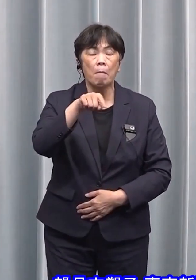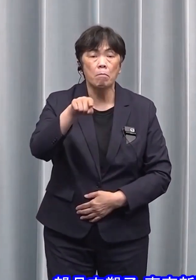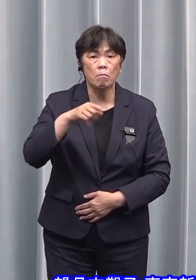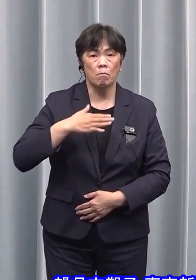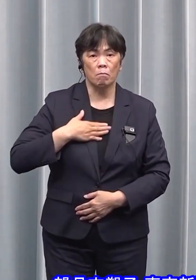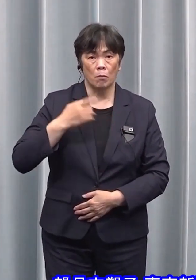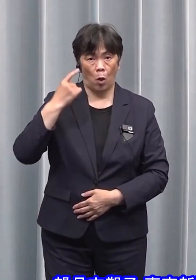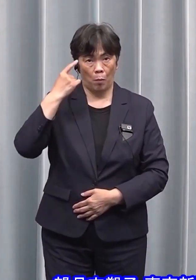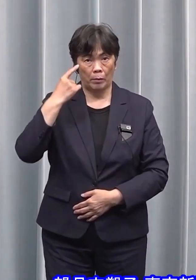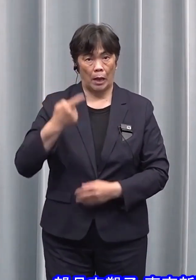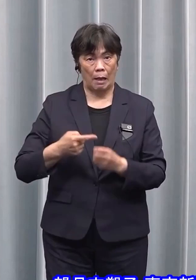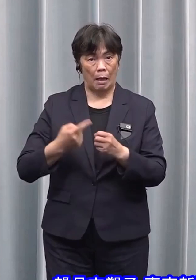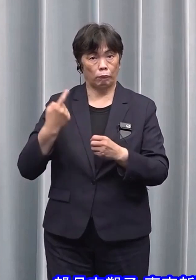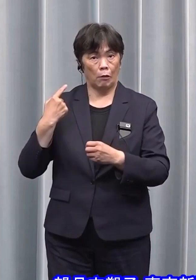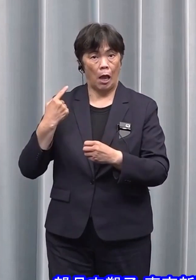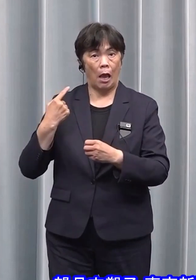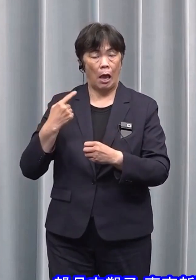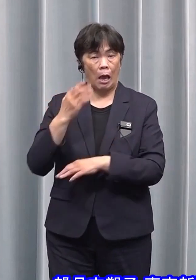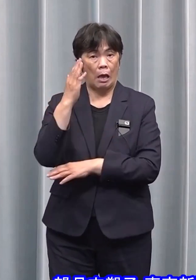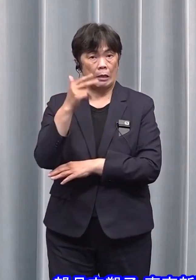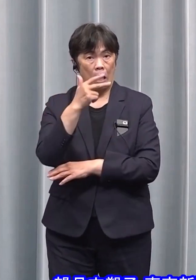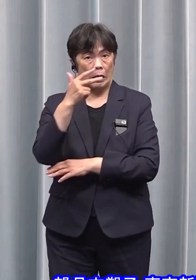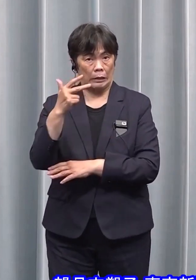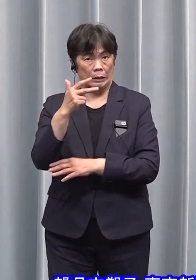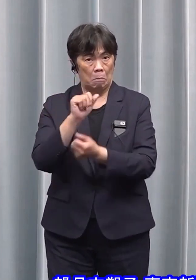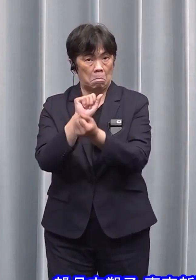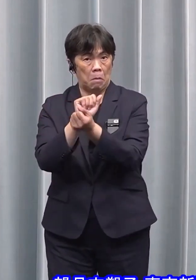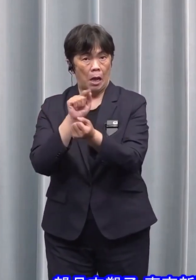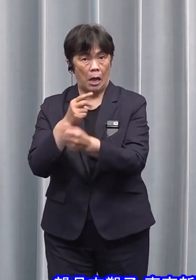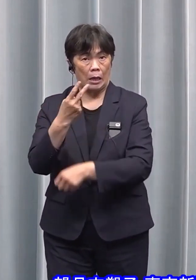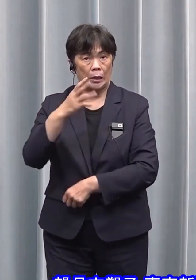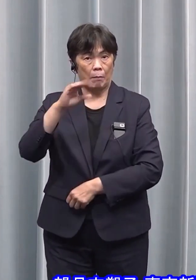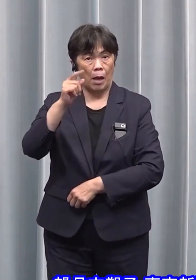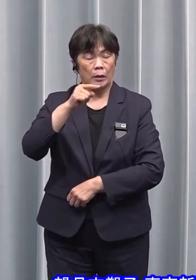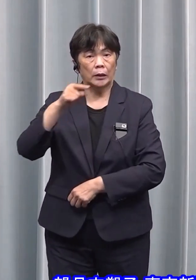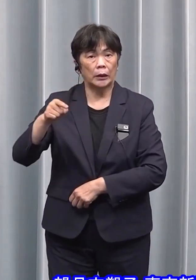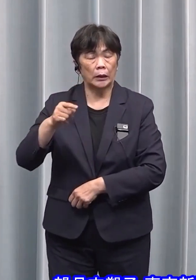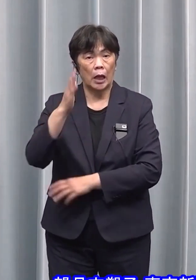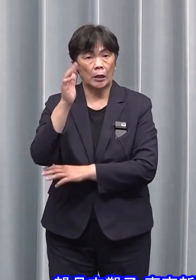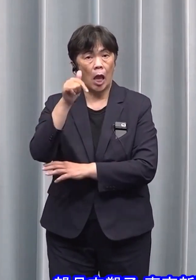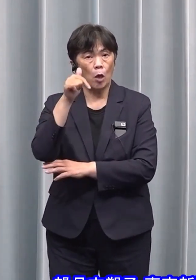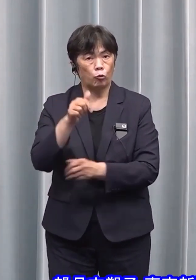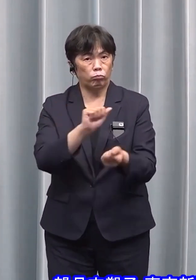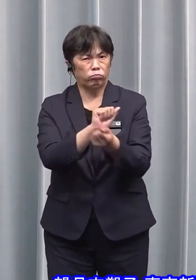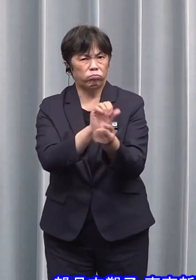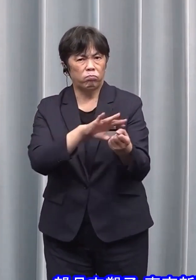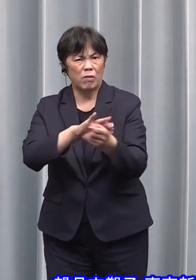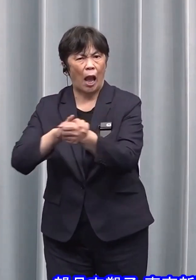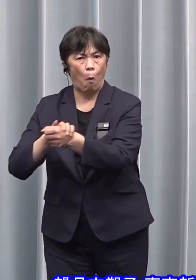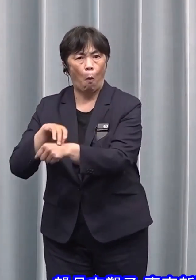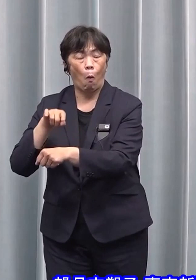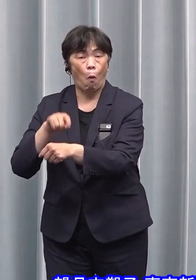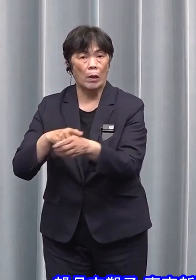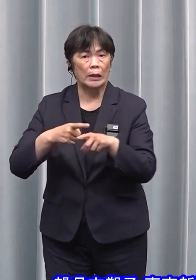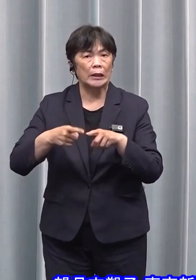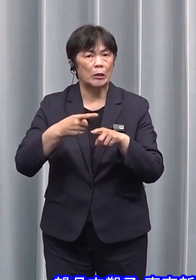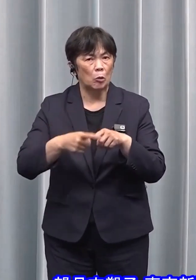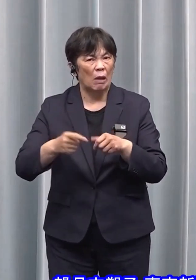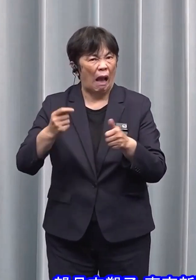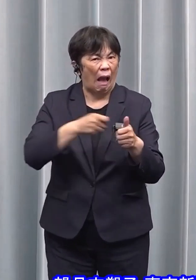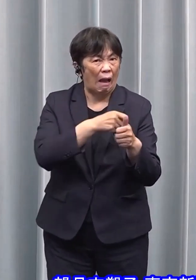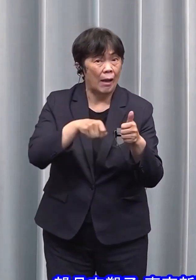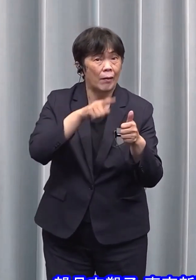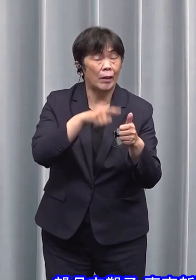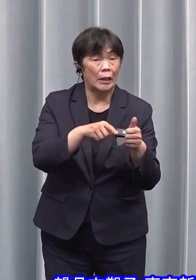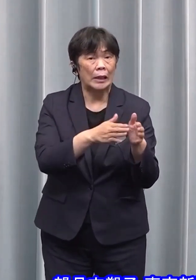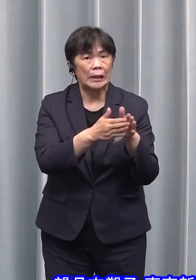は思いますが、昨年政治犯2万人以上の方たちが政府によって逮捕され、まあ、そのうちの一部は拷問を受ける死刑